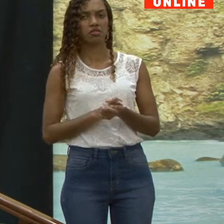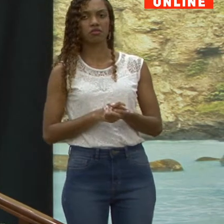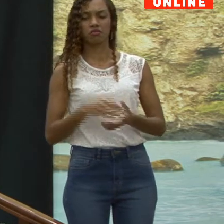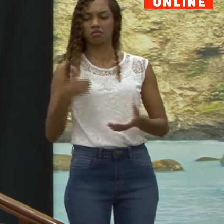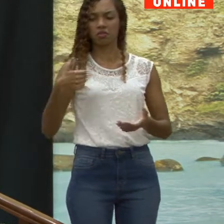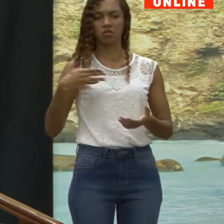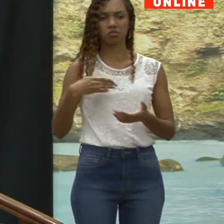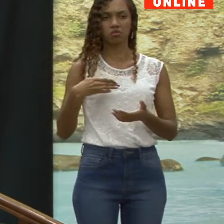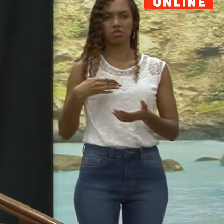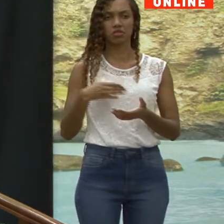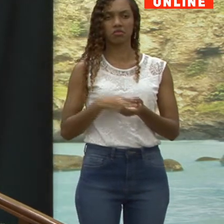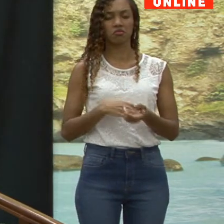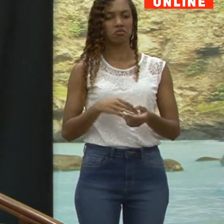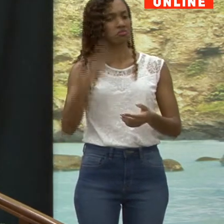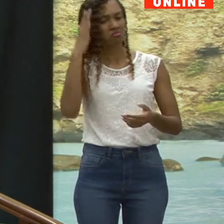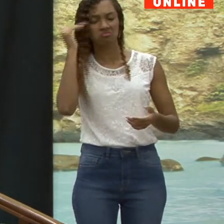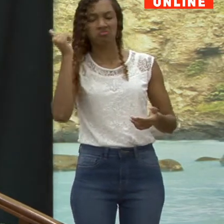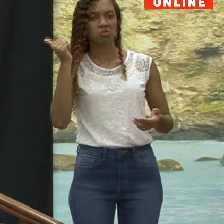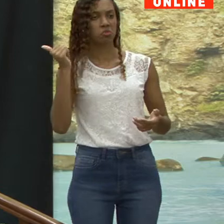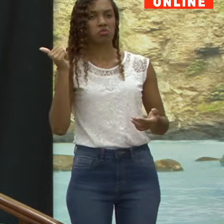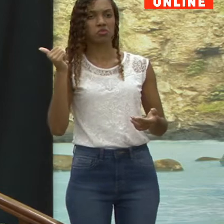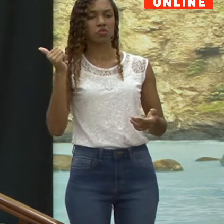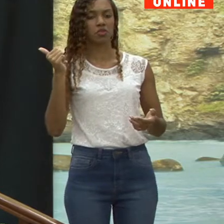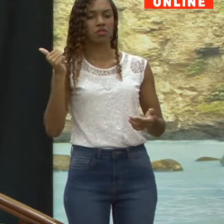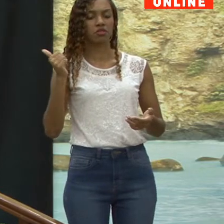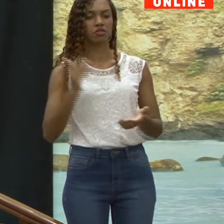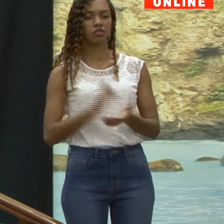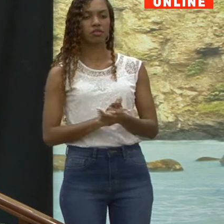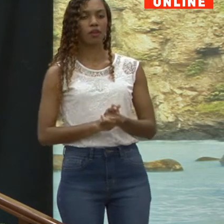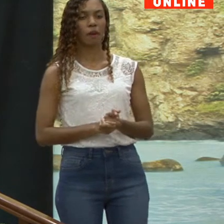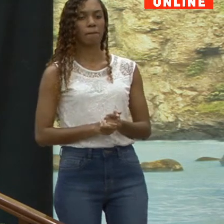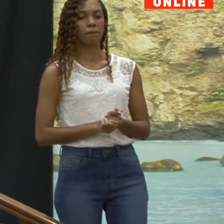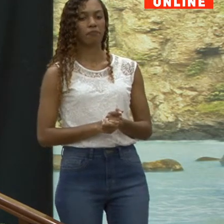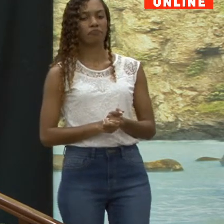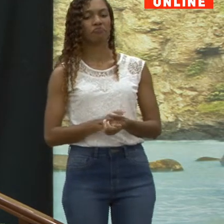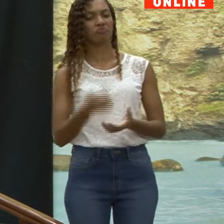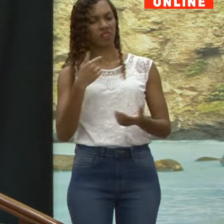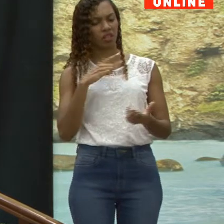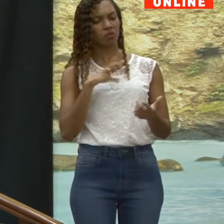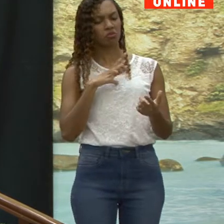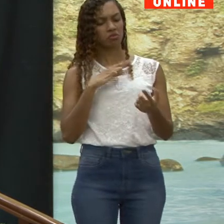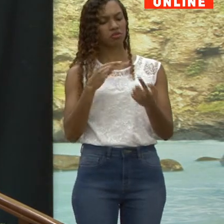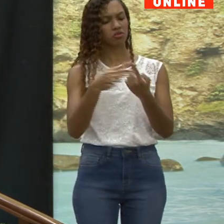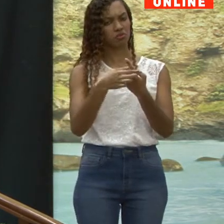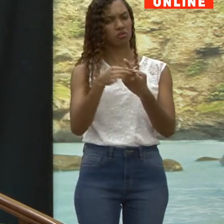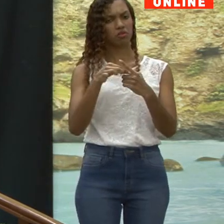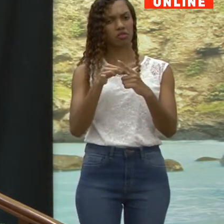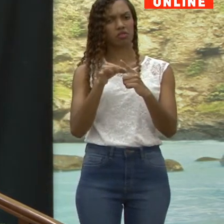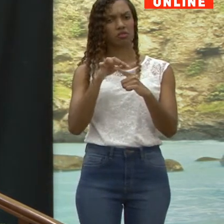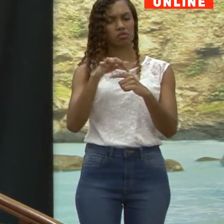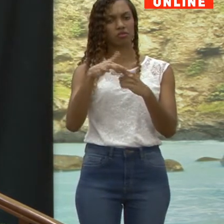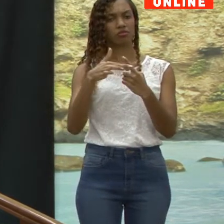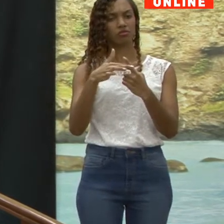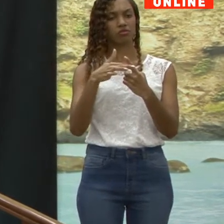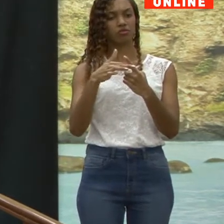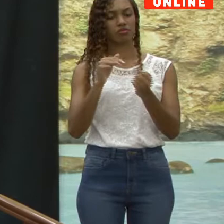Mas sabe de uma coisa? Eu tenho um anel aqui que é de ouro 19.